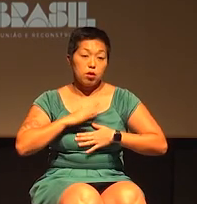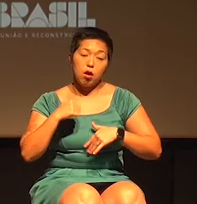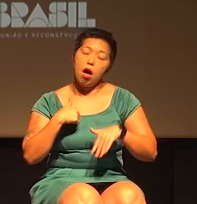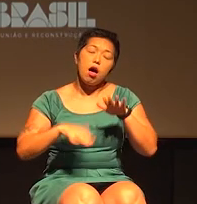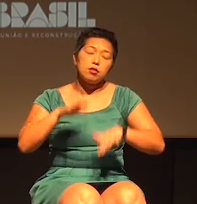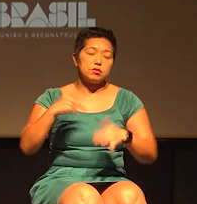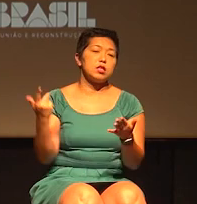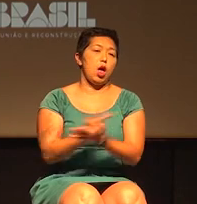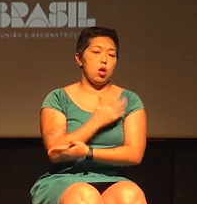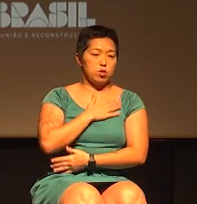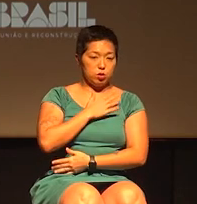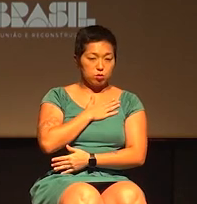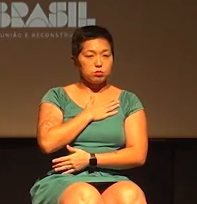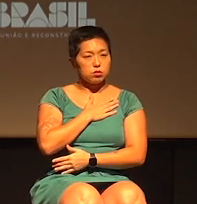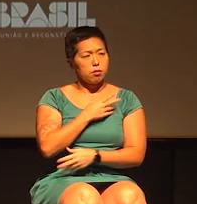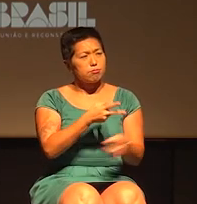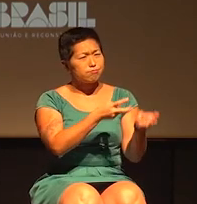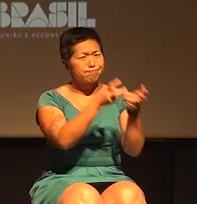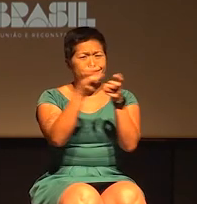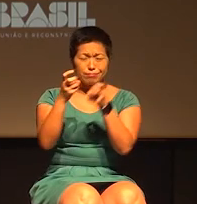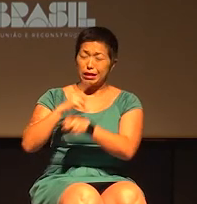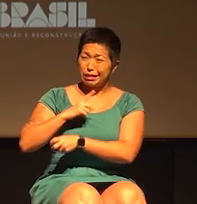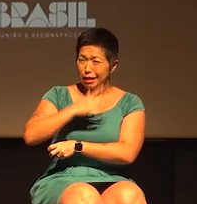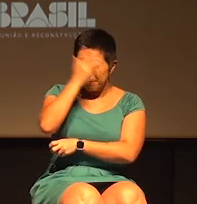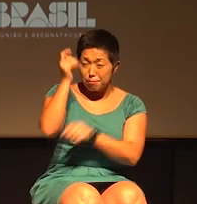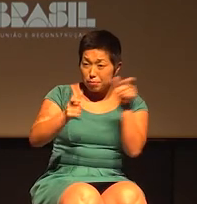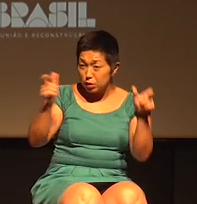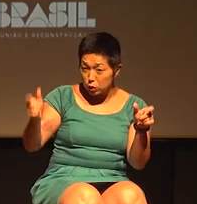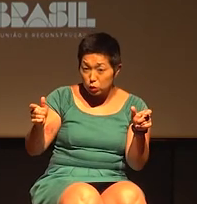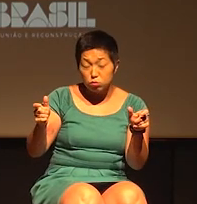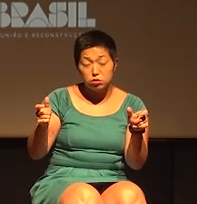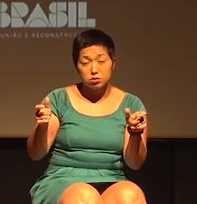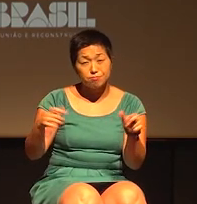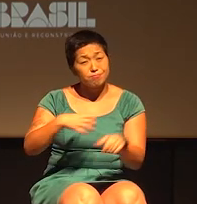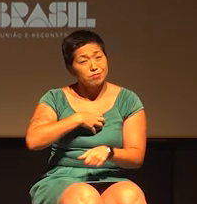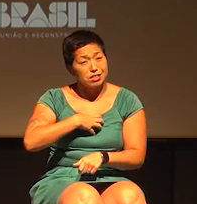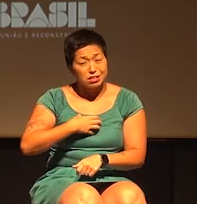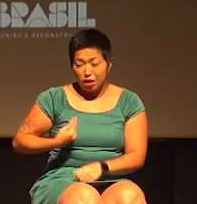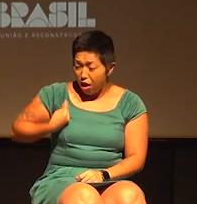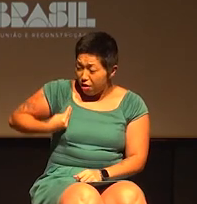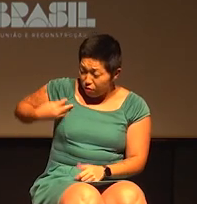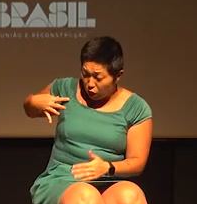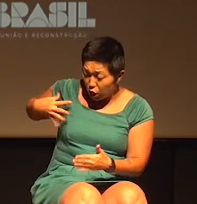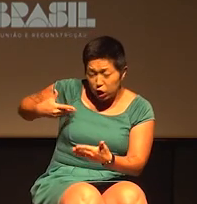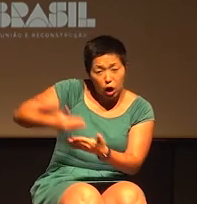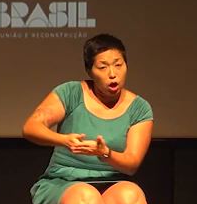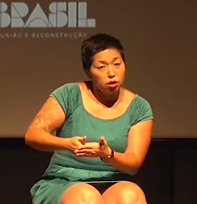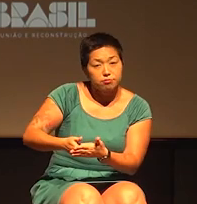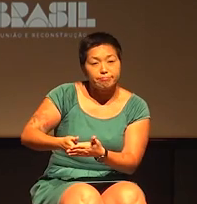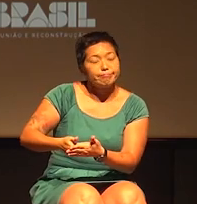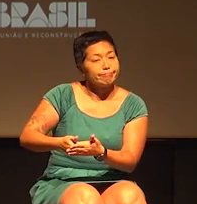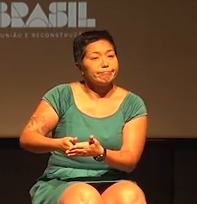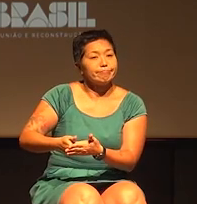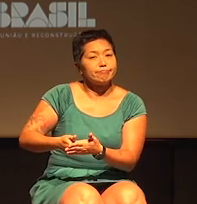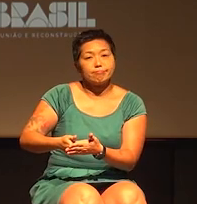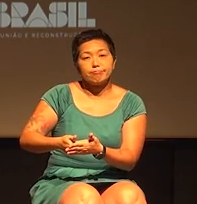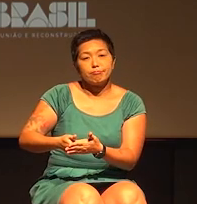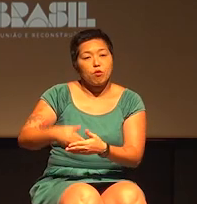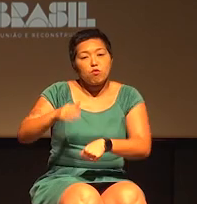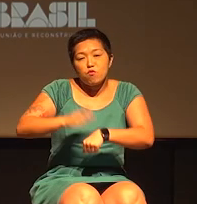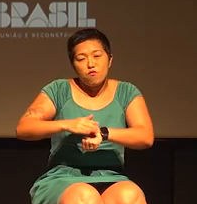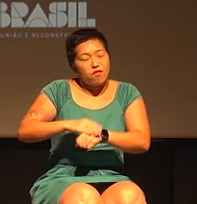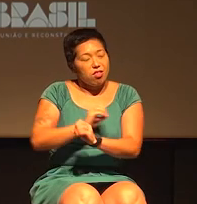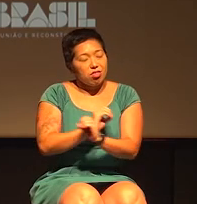nisso e Verê e vê lá que tem gente que se sente atropelada nisso a vida toda Talvez né Eh que não faz isso